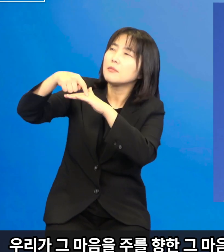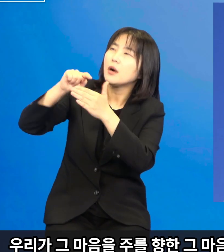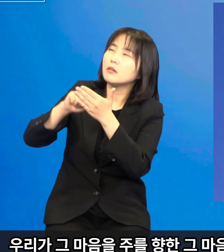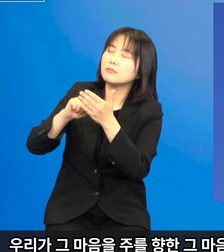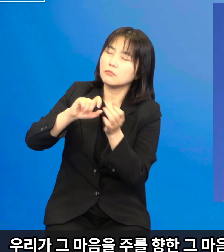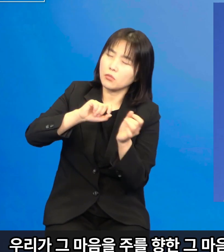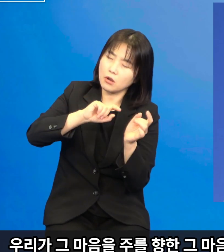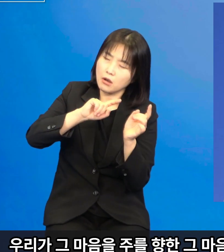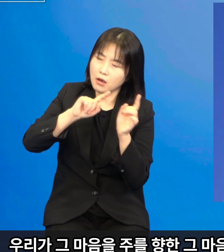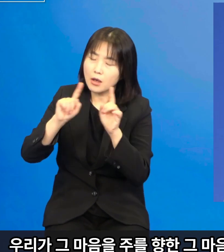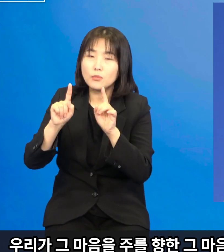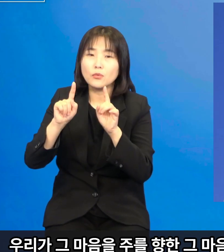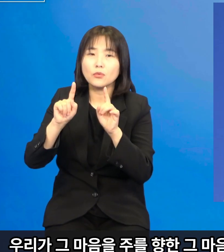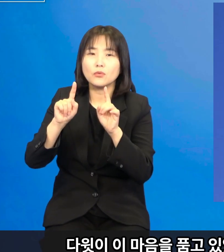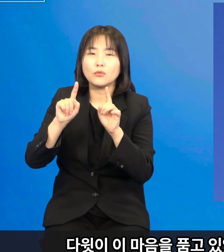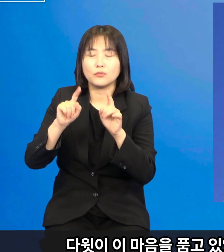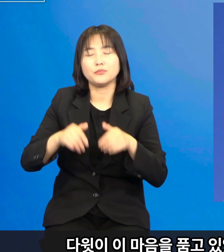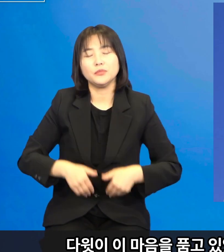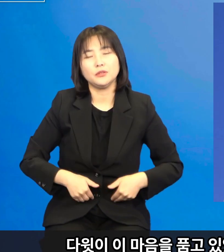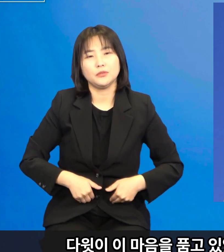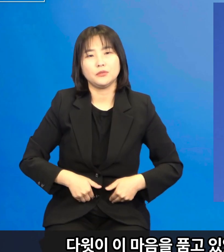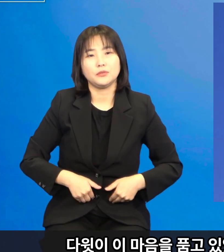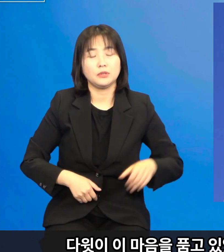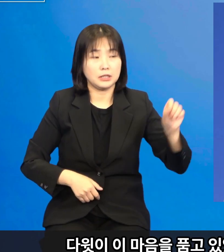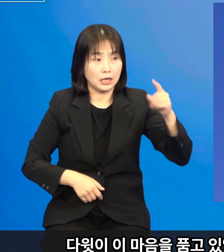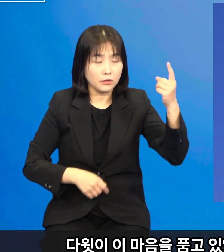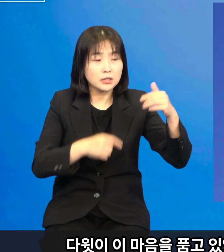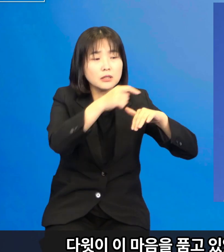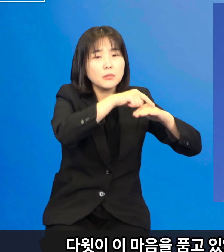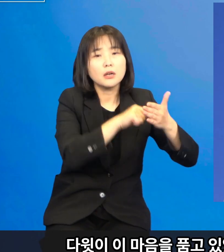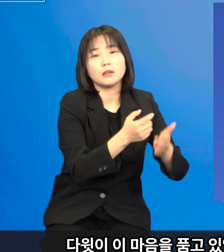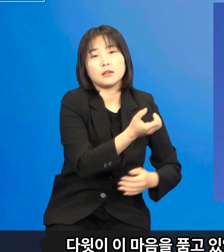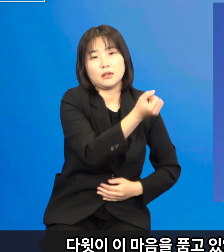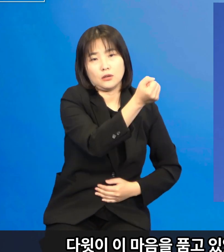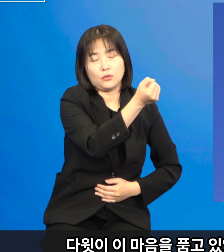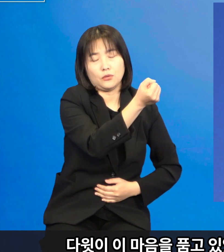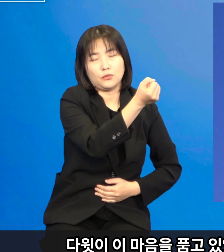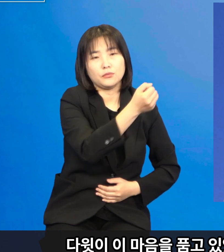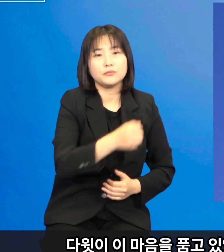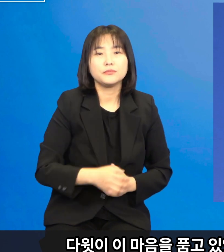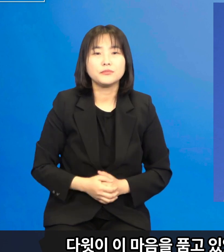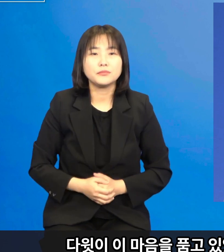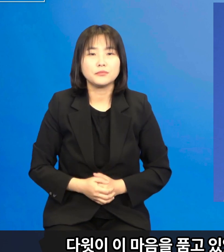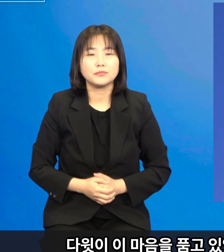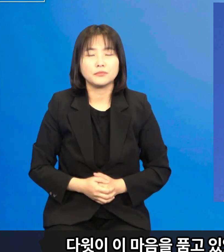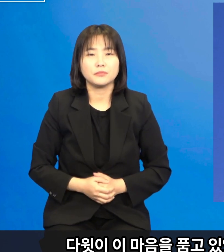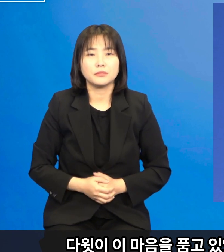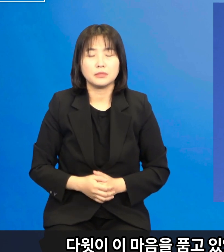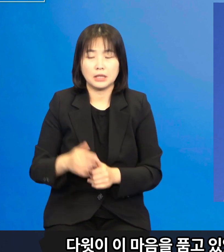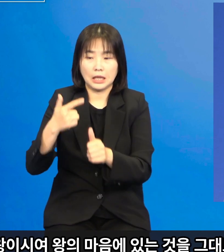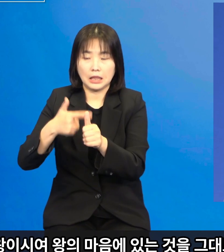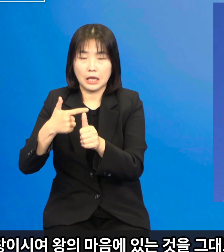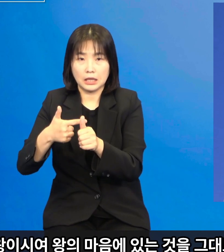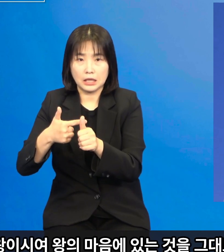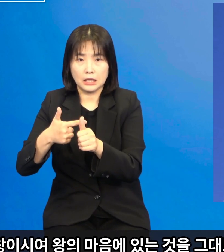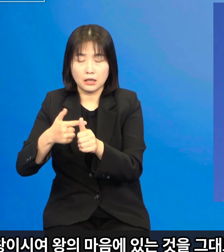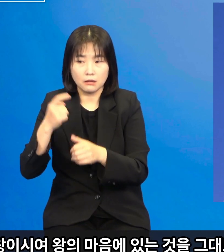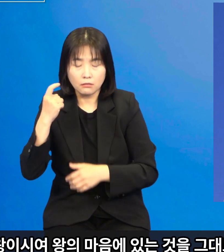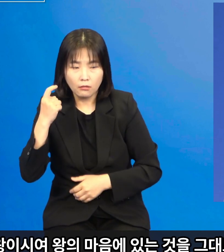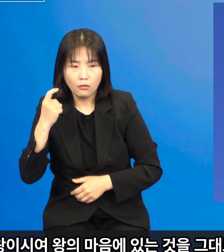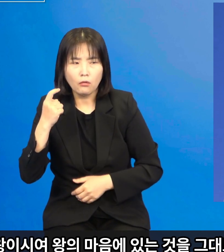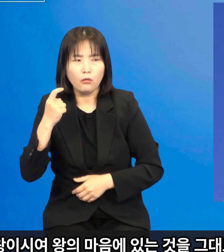회복할 수 있어야 된다는 겁니다. 다윗이 이 마음을 품고 있었고 나단 선지자도 듣더니